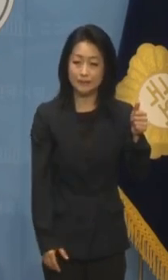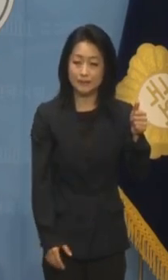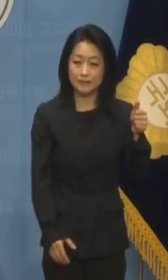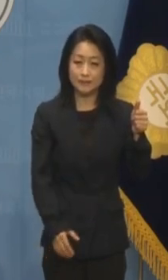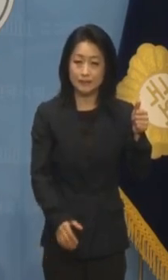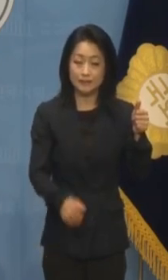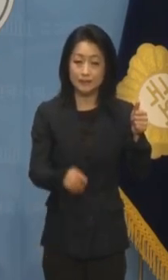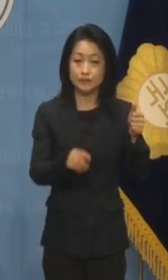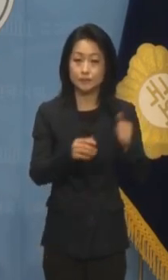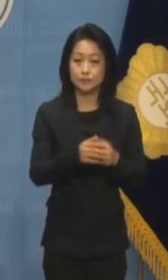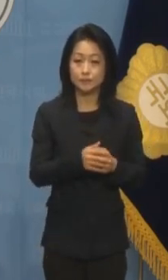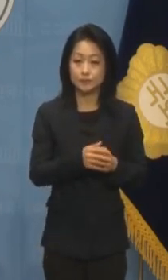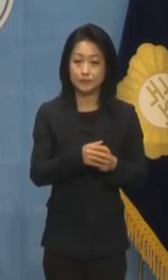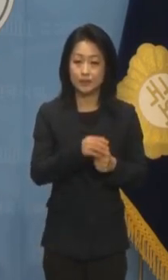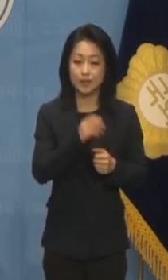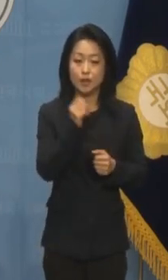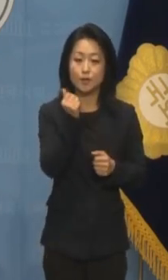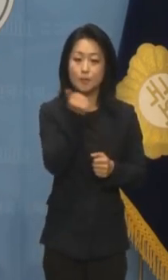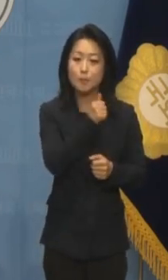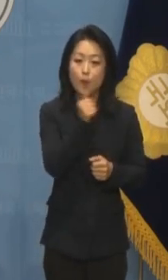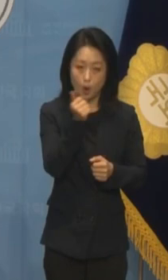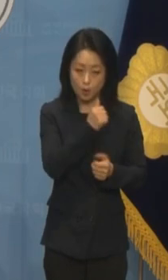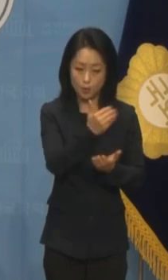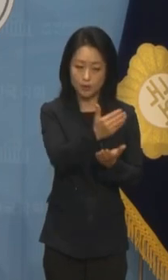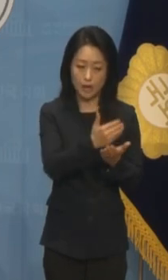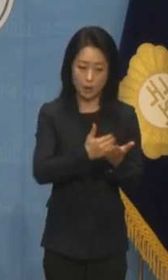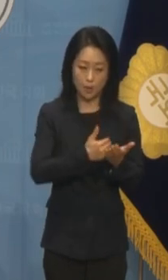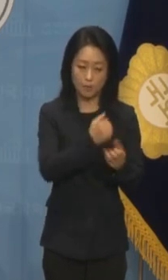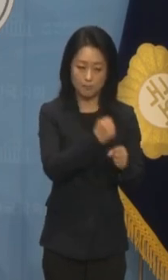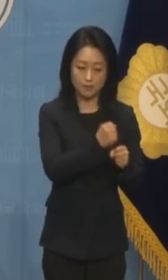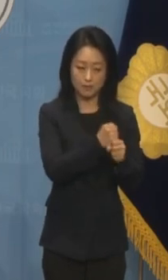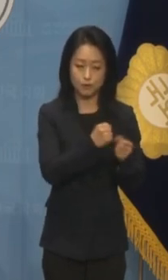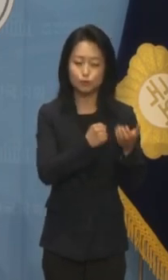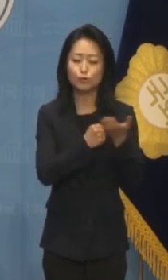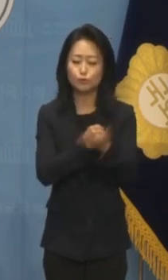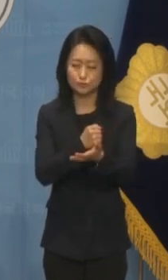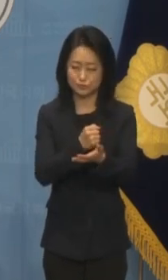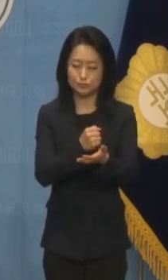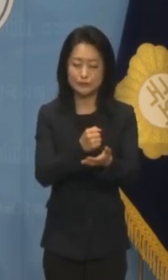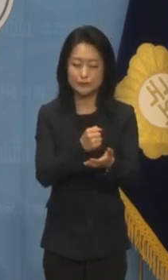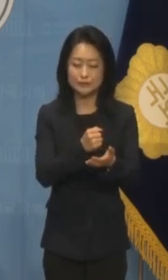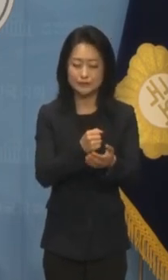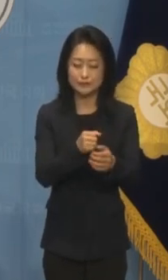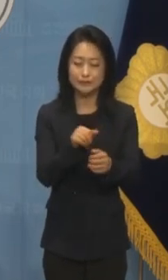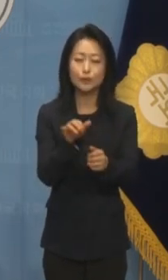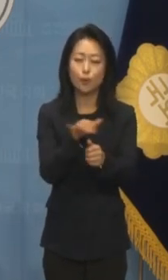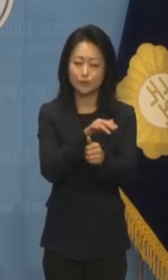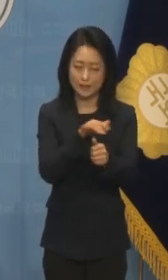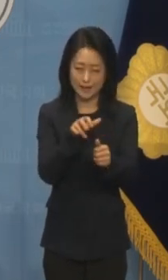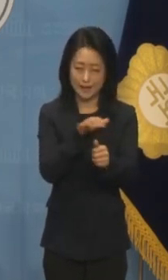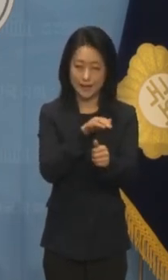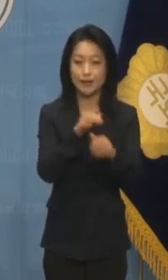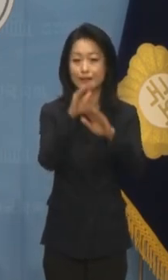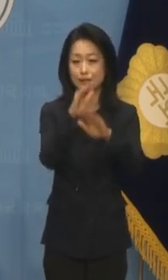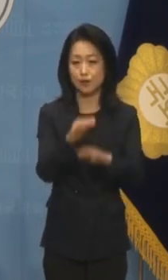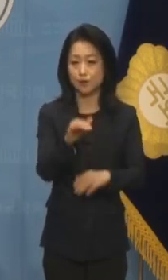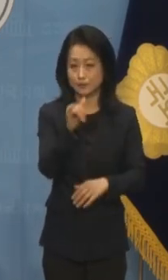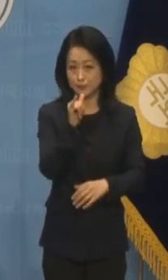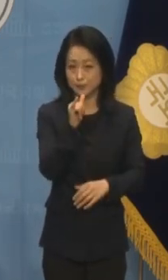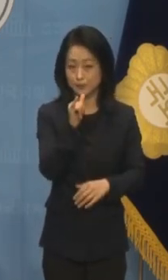변론 요지서까지 전달을 하면서 하는 내용도 그대로 담겨 있습니다. 위증을 교사하는 내용이.